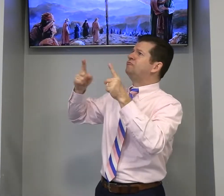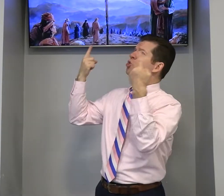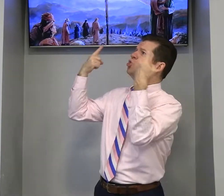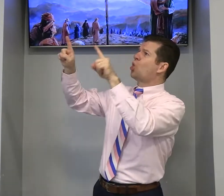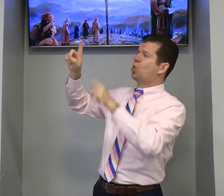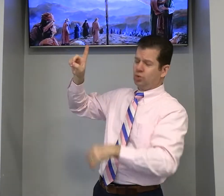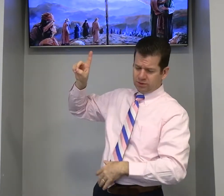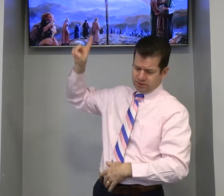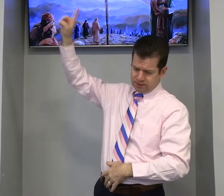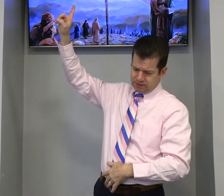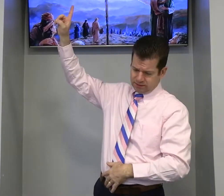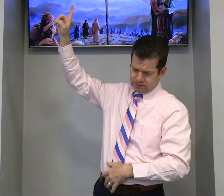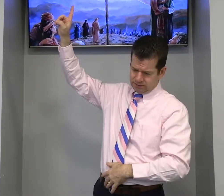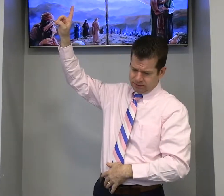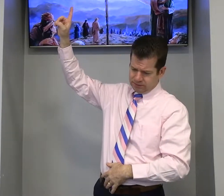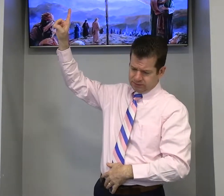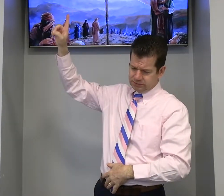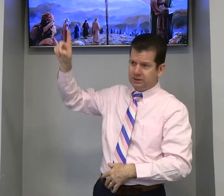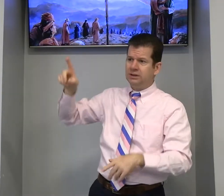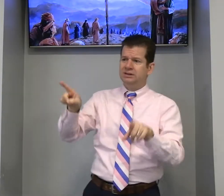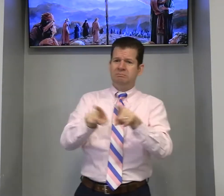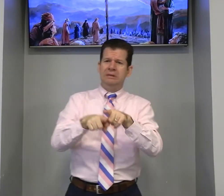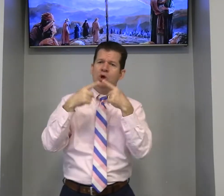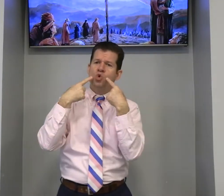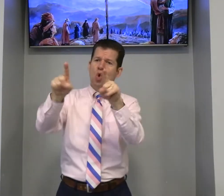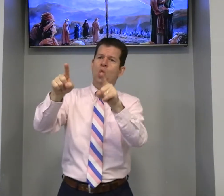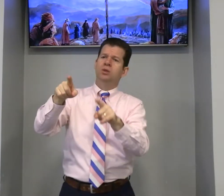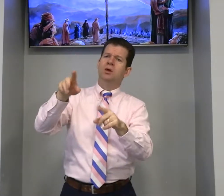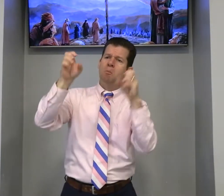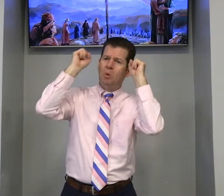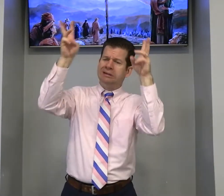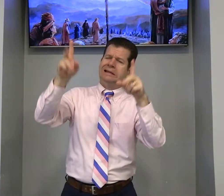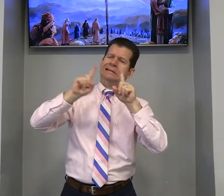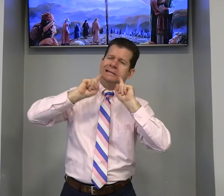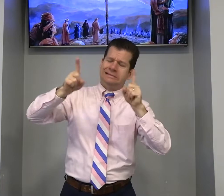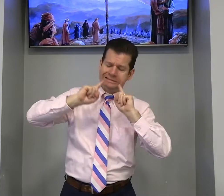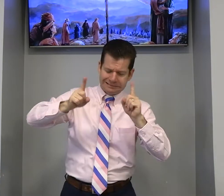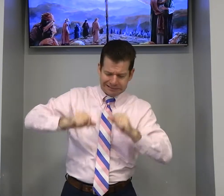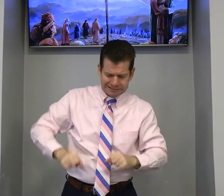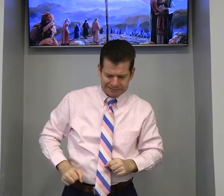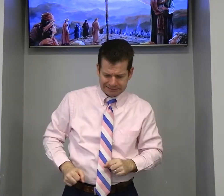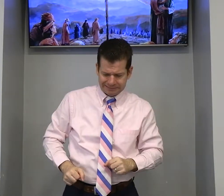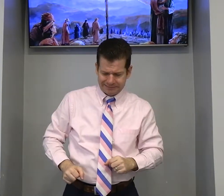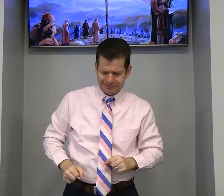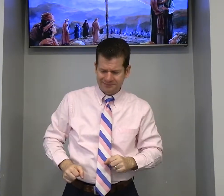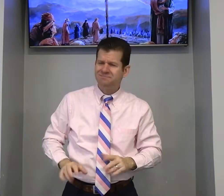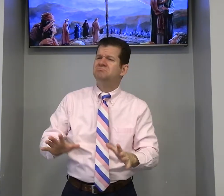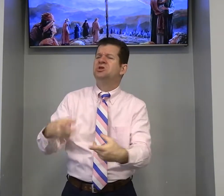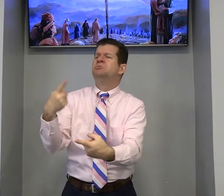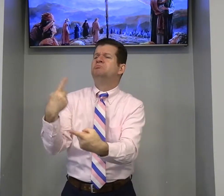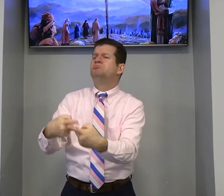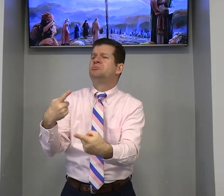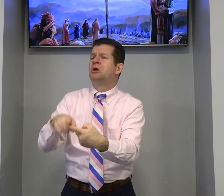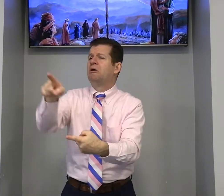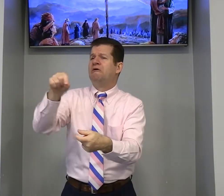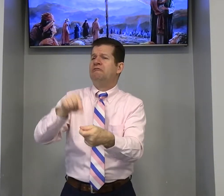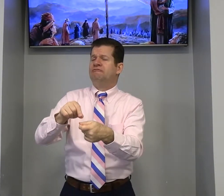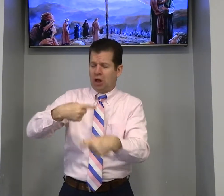povo começou a reclamar a Deus. Também reclamar contra Moisés. Por que